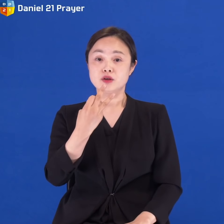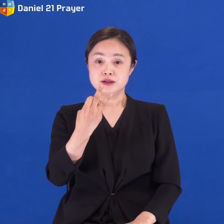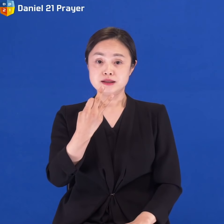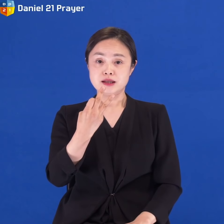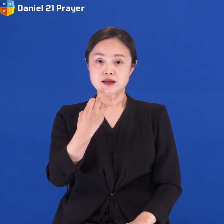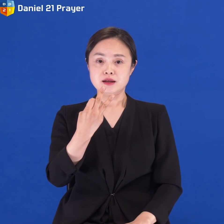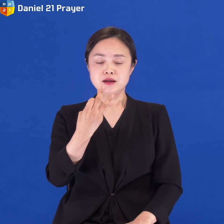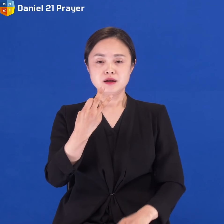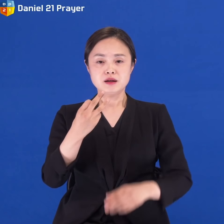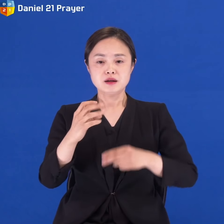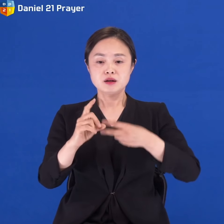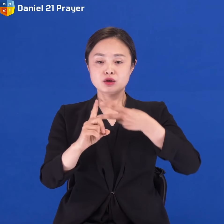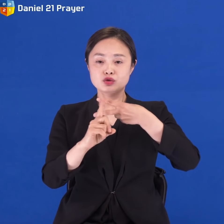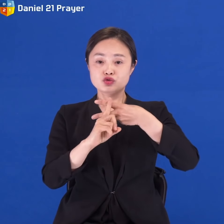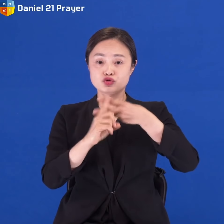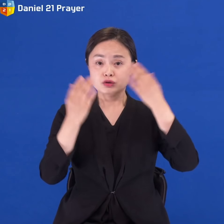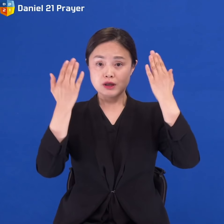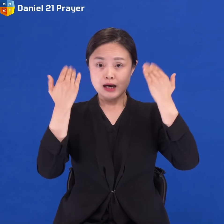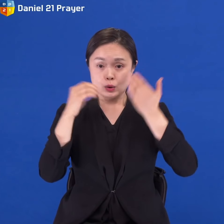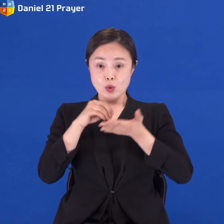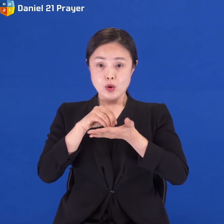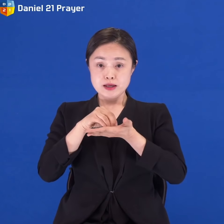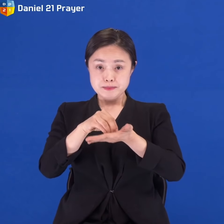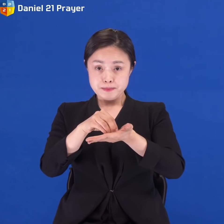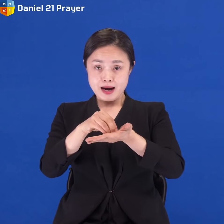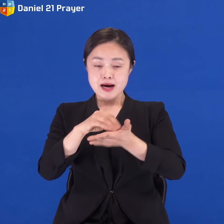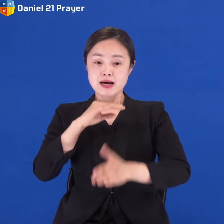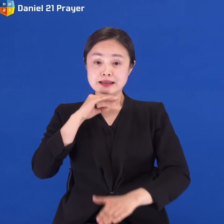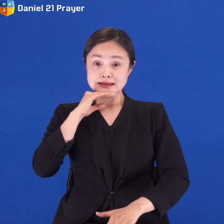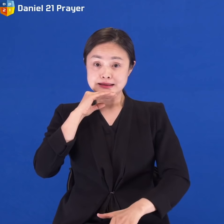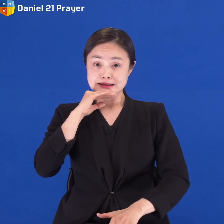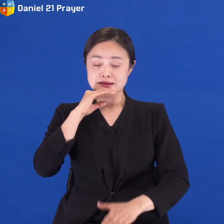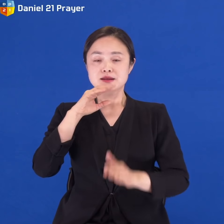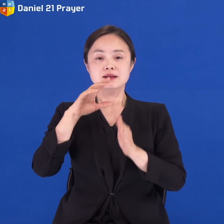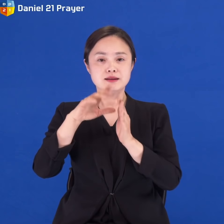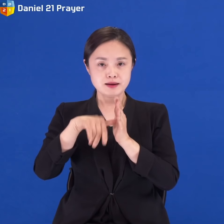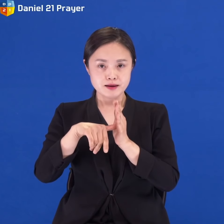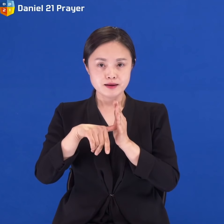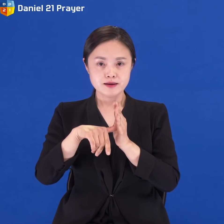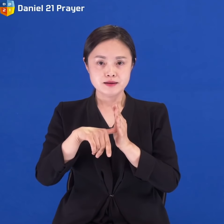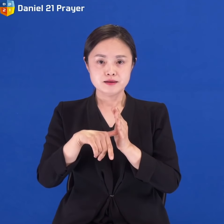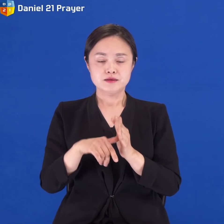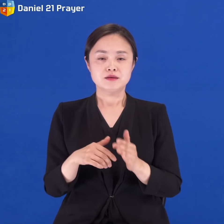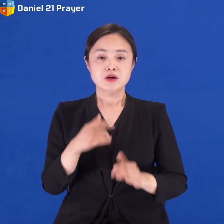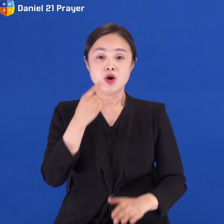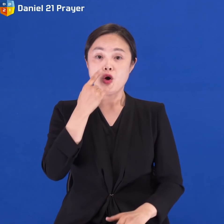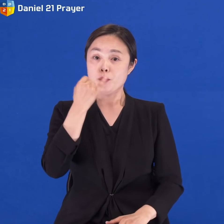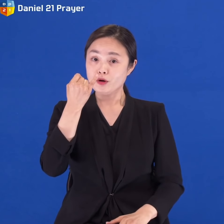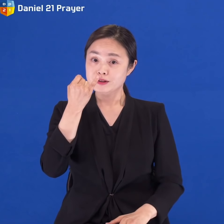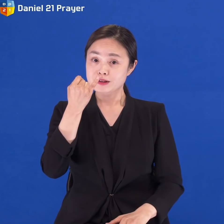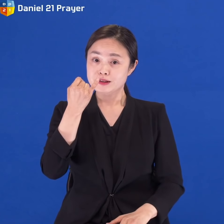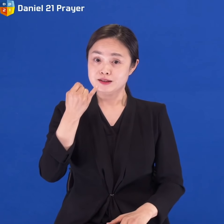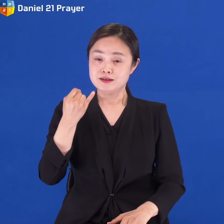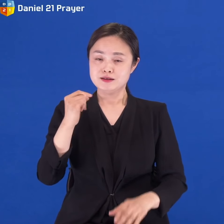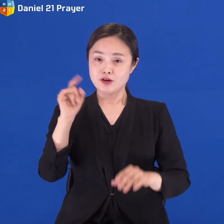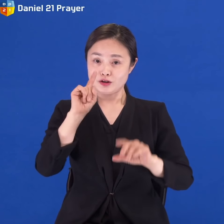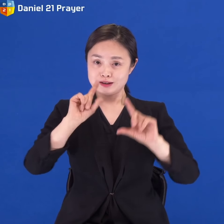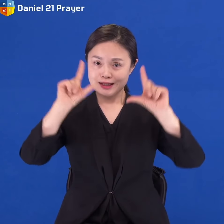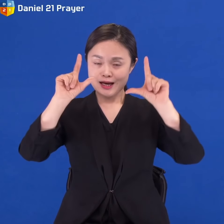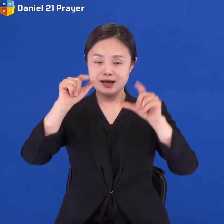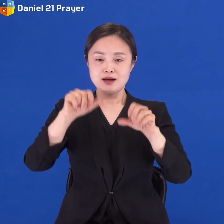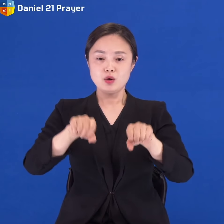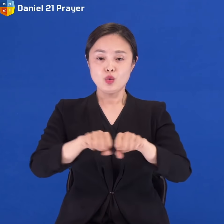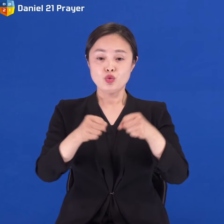중학교 입학을 앞두고 있는 초봄, 고구마를 심기 위해서 저희 어머니는 이른 아침부터 식사를